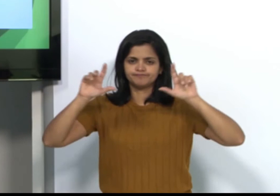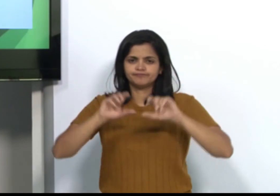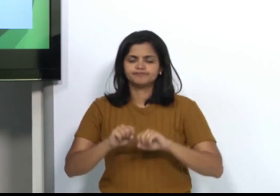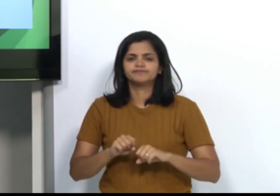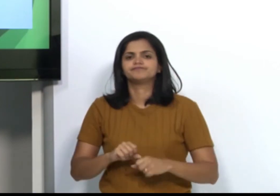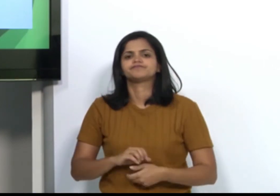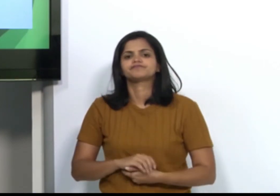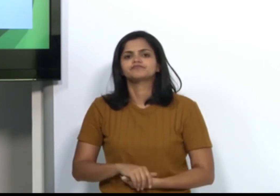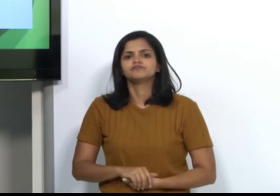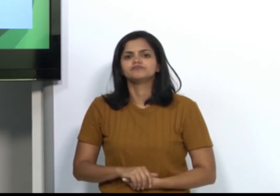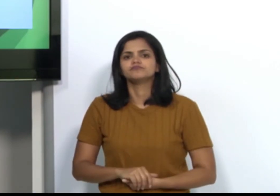slide.